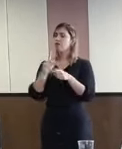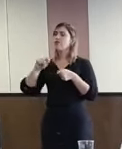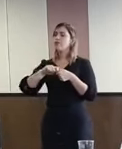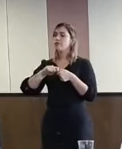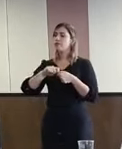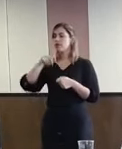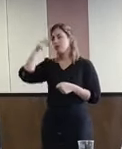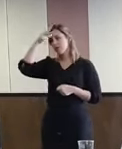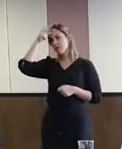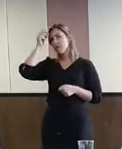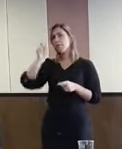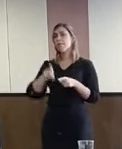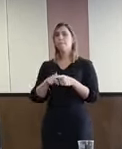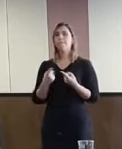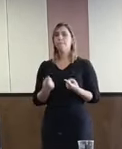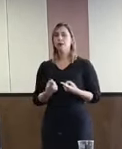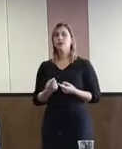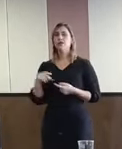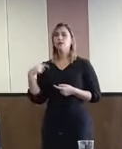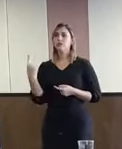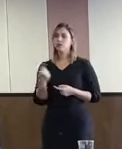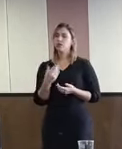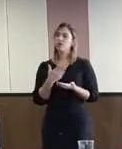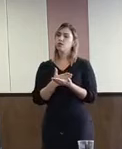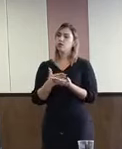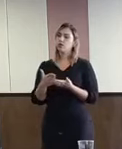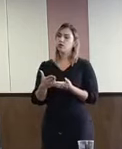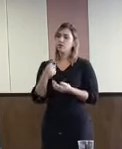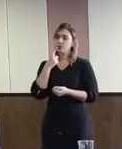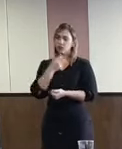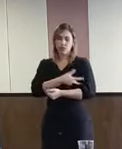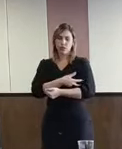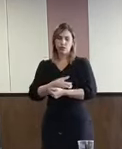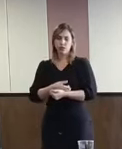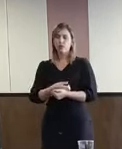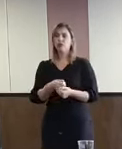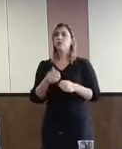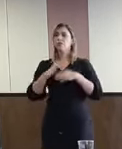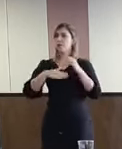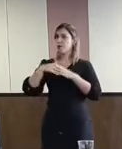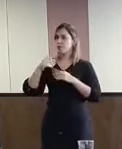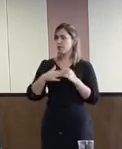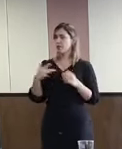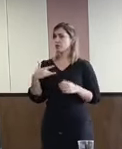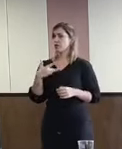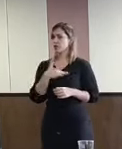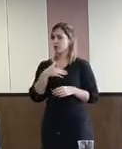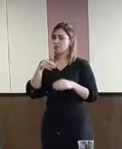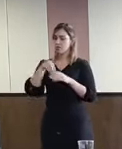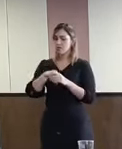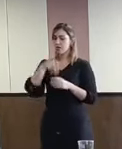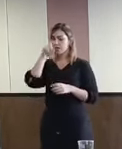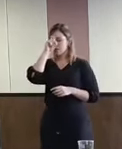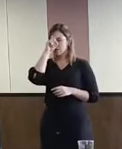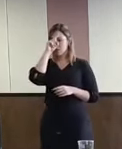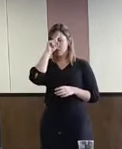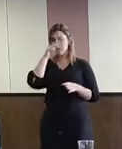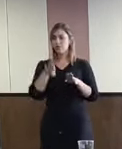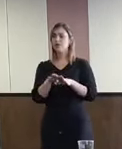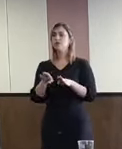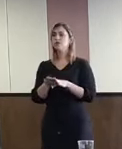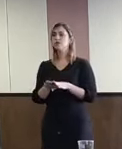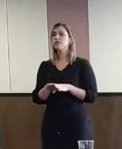município, mas nós vamos passar a testar com mais prioridade os profissionais da saúde dentro dos hospitais e os